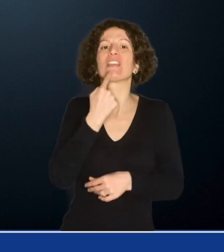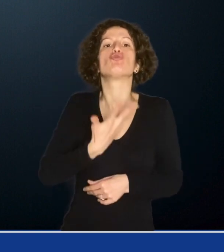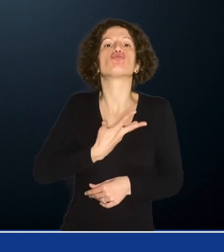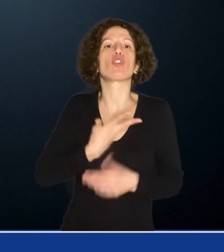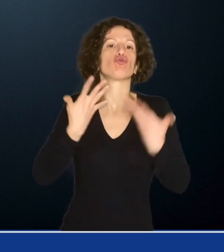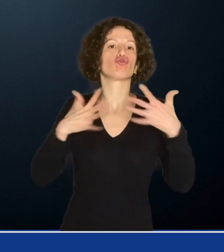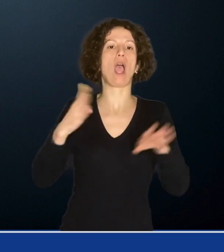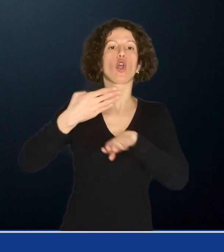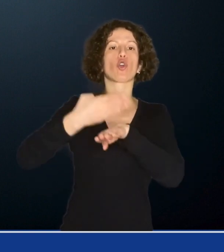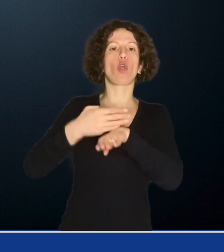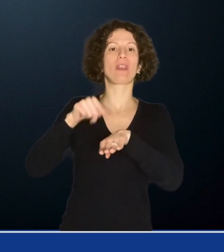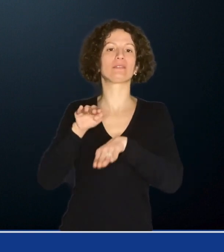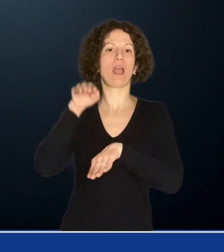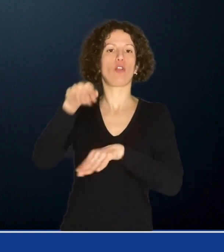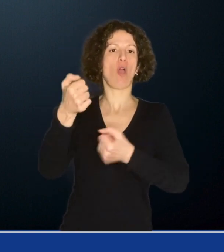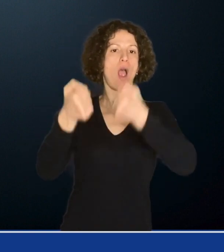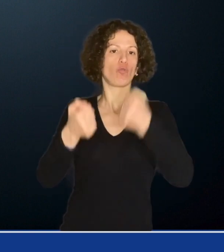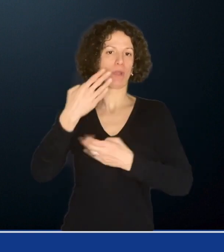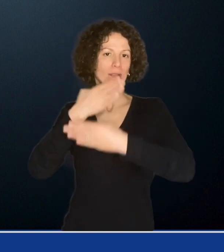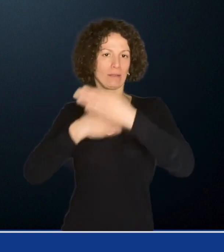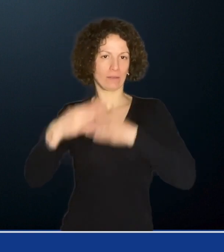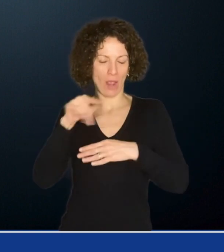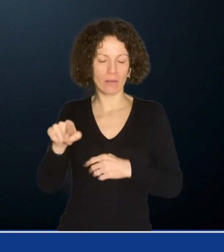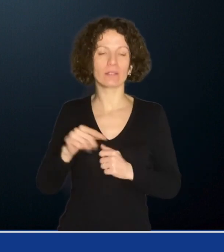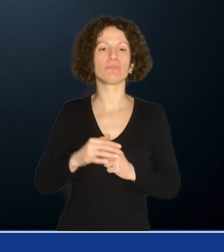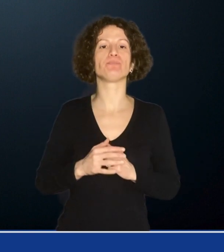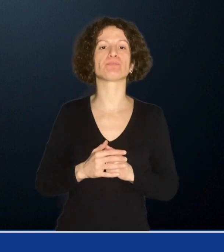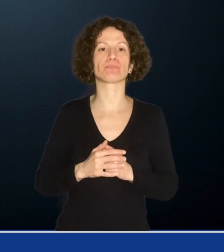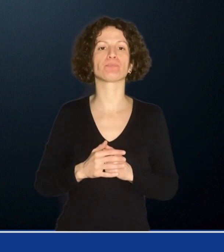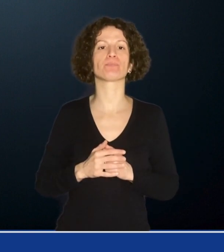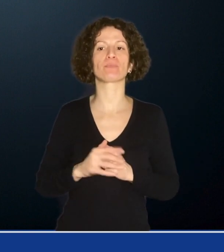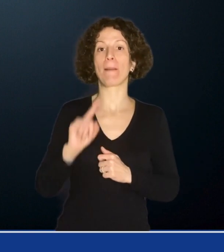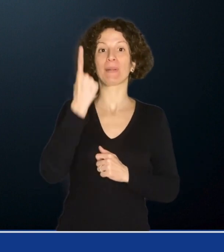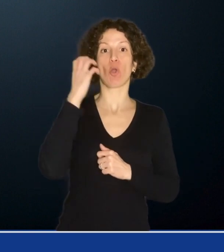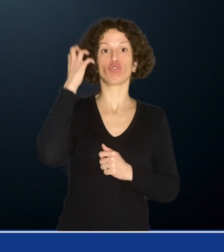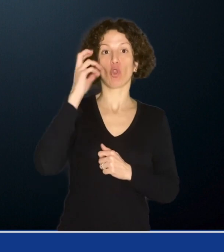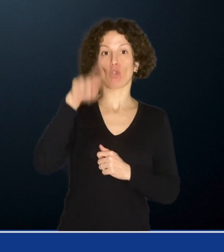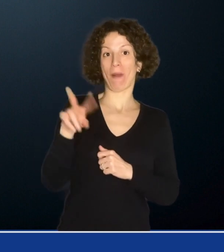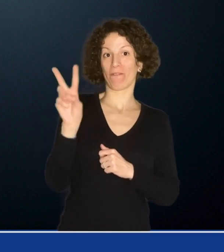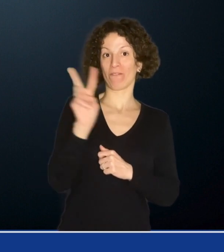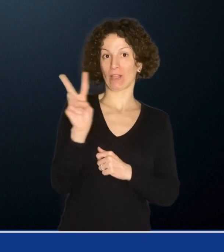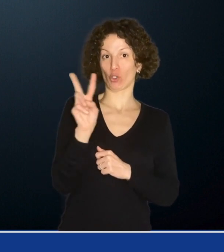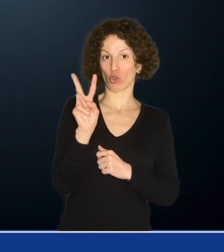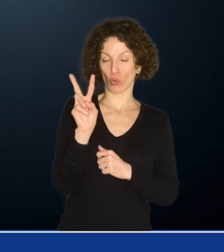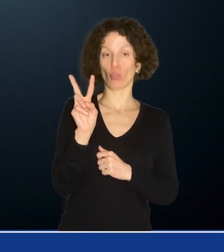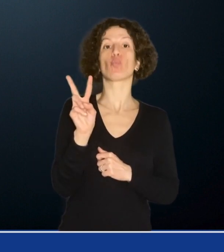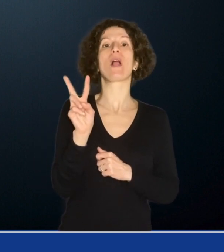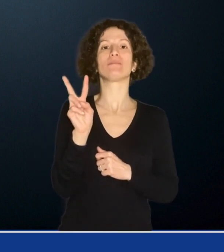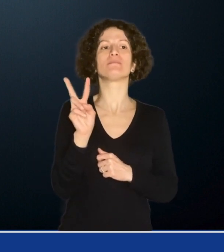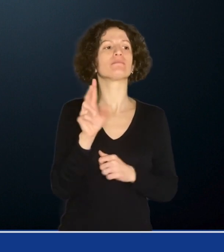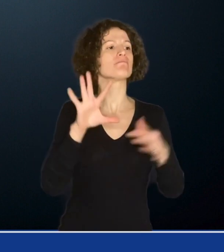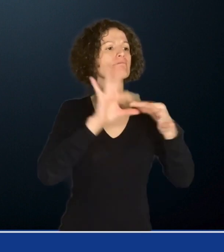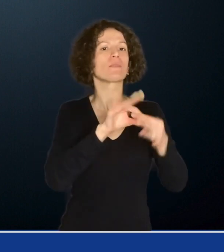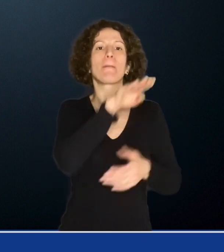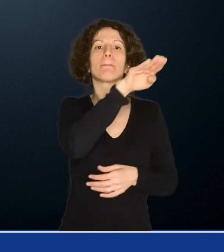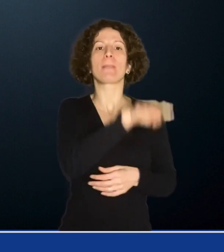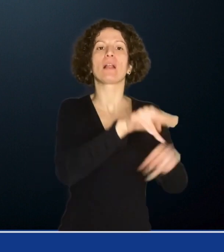dell'utilizzo della gratuità nel parcheggiare sulle strisce blu per i disabili dal primo gennaio 2022 Infatti cittadini